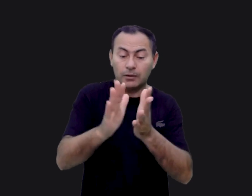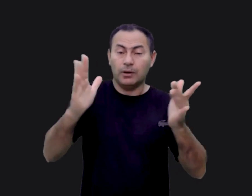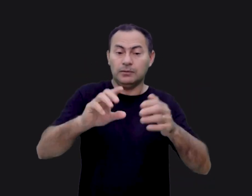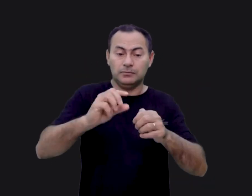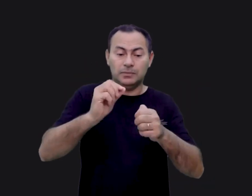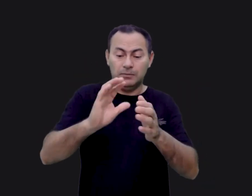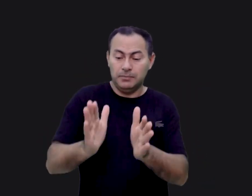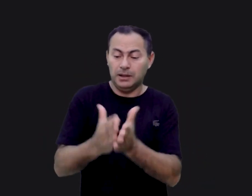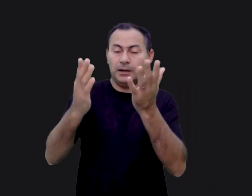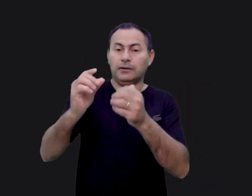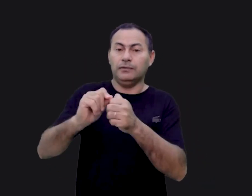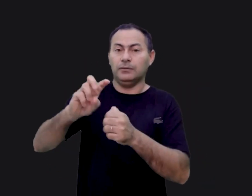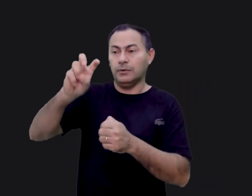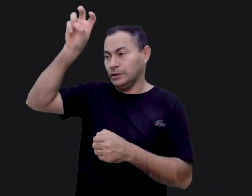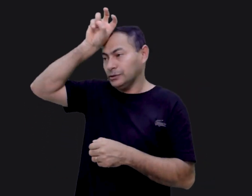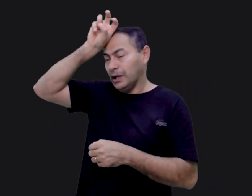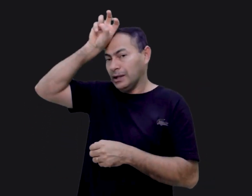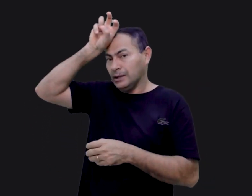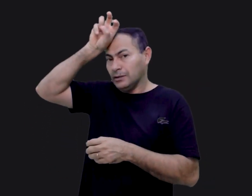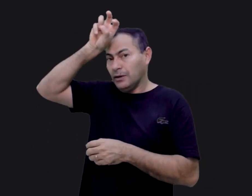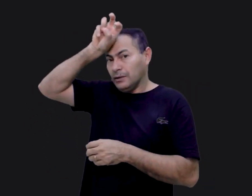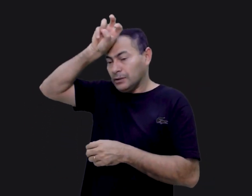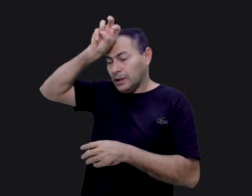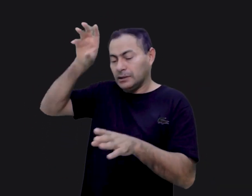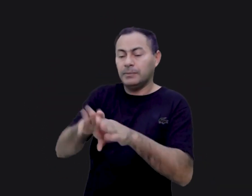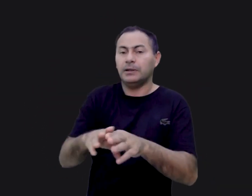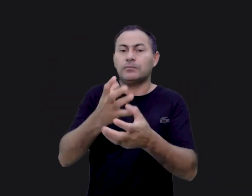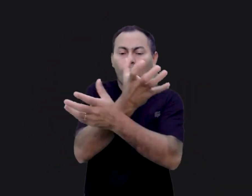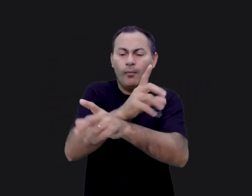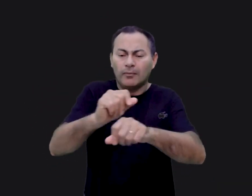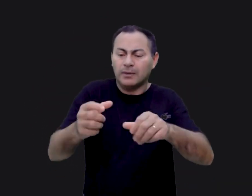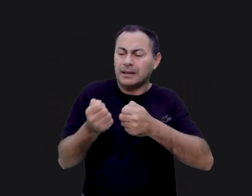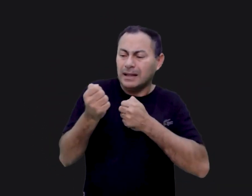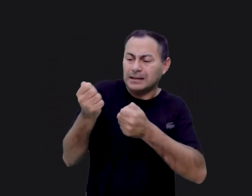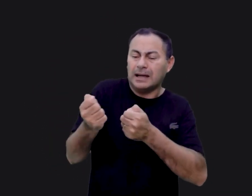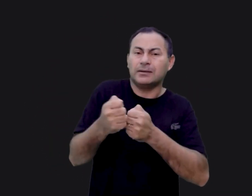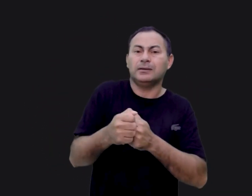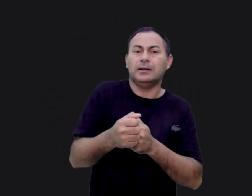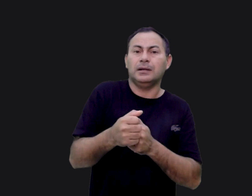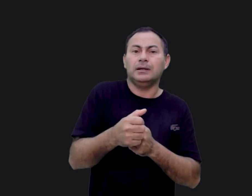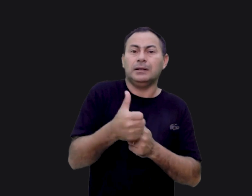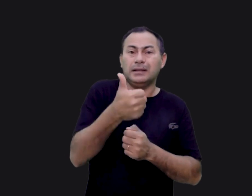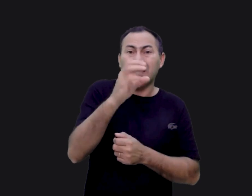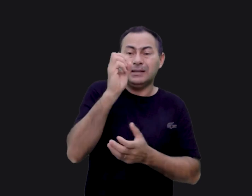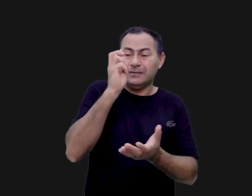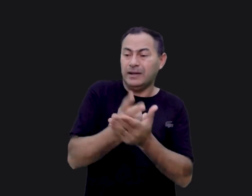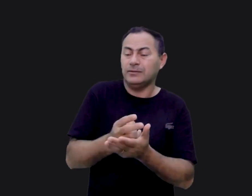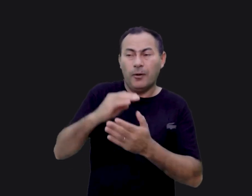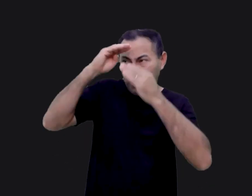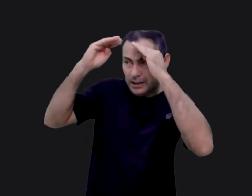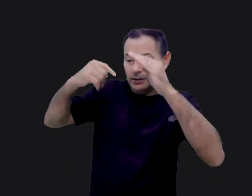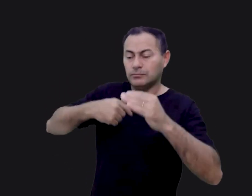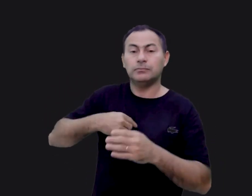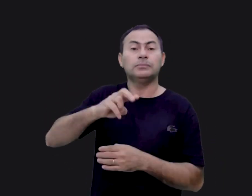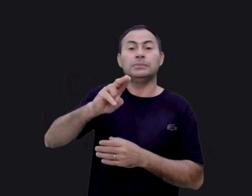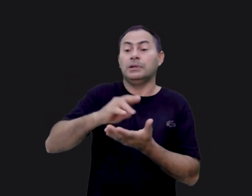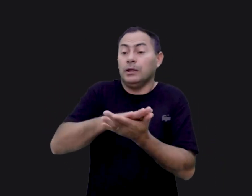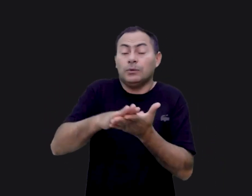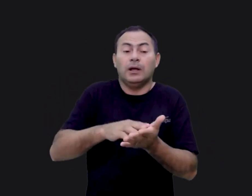meus sinais que fiz no Egito e no deserto, e me tentaram essas 10 vezes e não obedeceram a minha voz, nenhum deles verá a terra